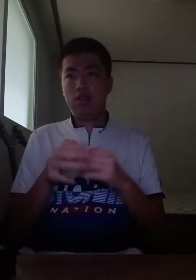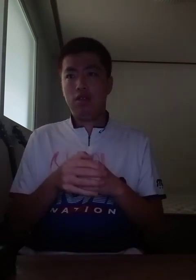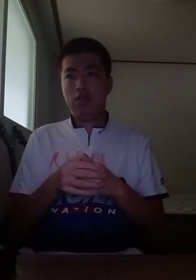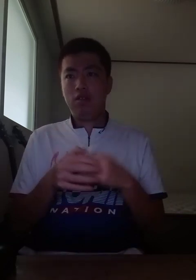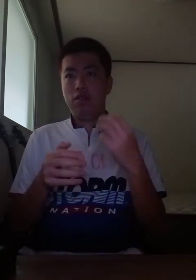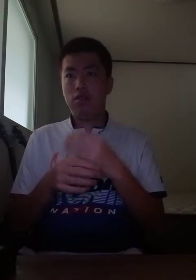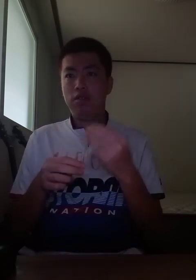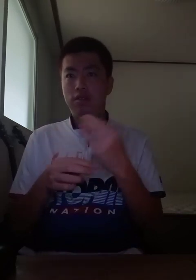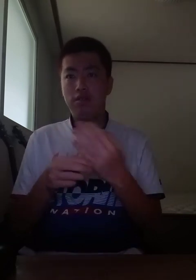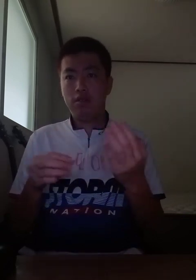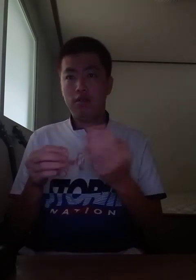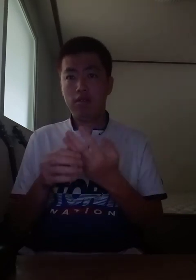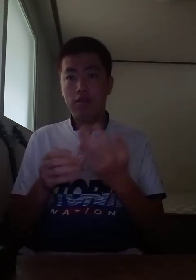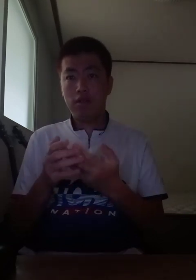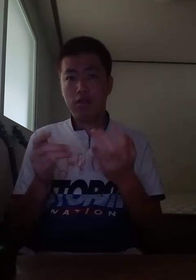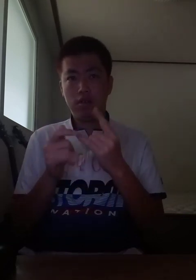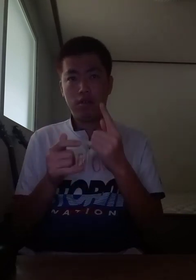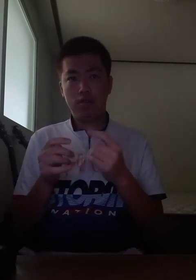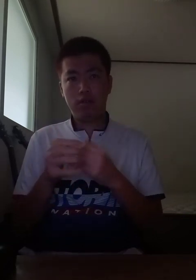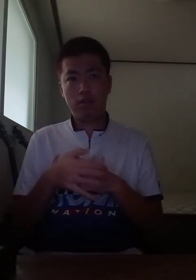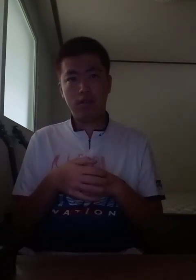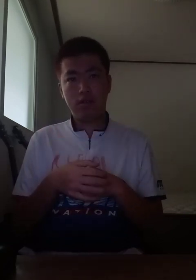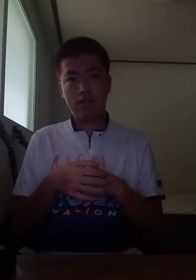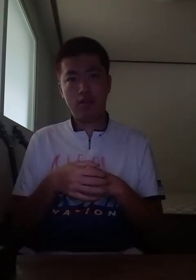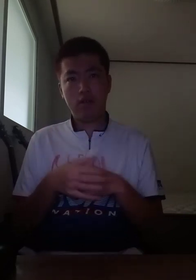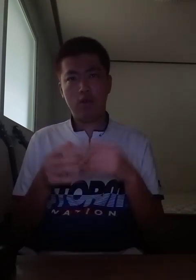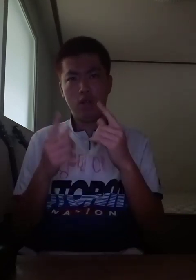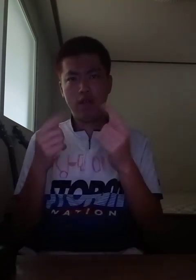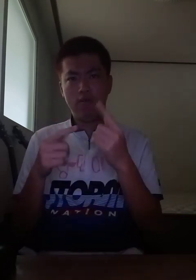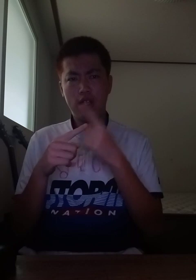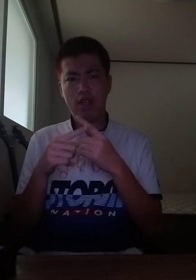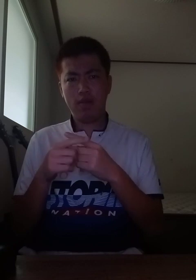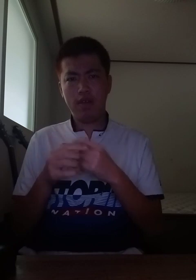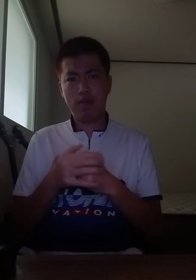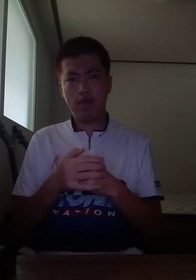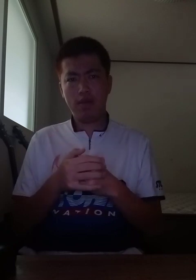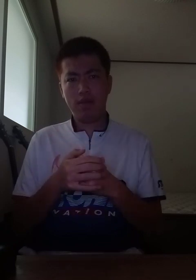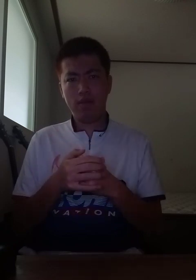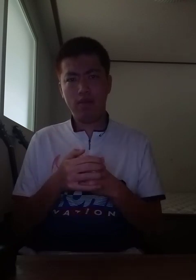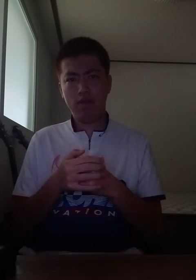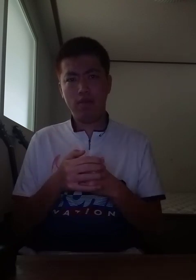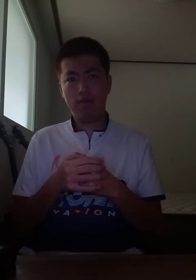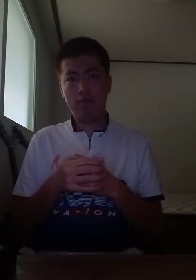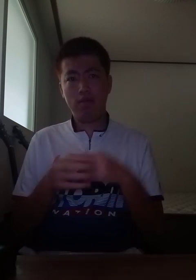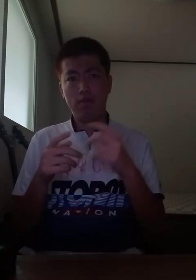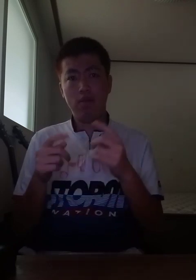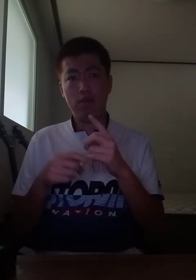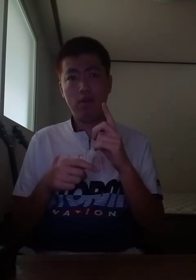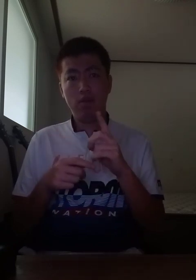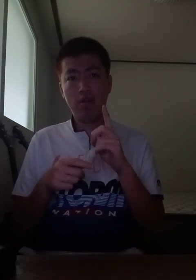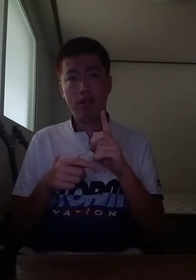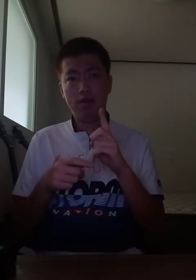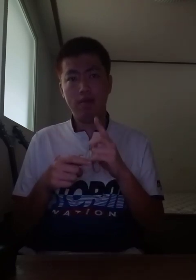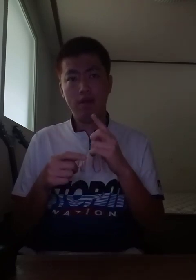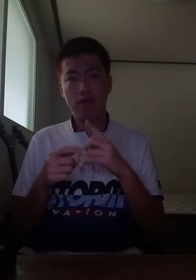10개당 1개꼴입니다. 고장만이 문제가 아닙니다. 비상벨을 누르면 얼마나 빨리